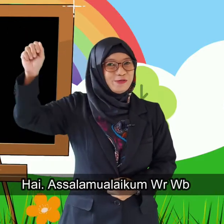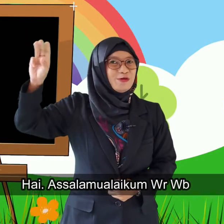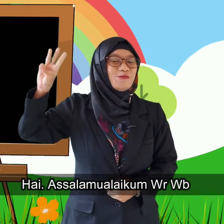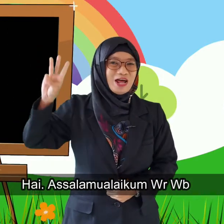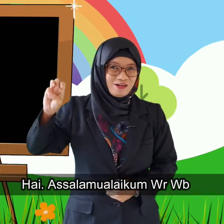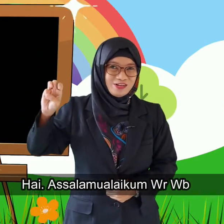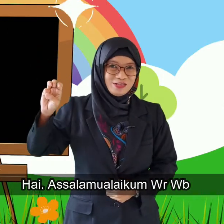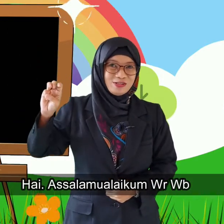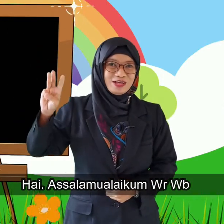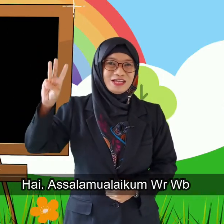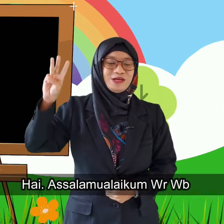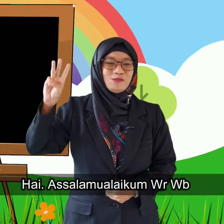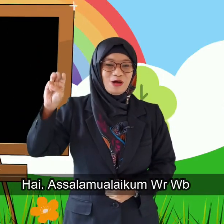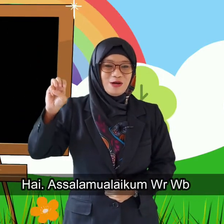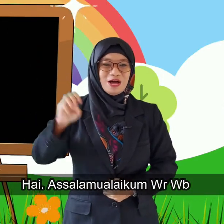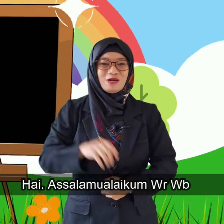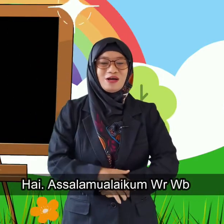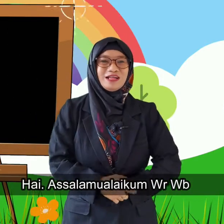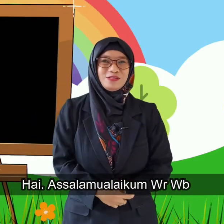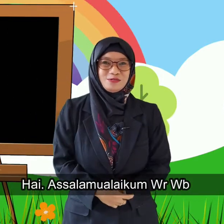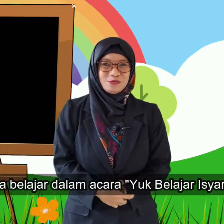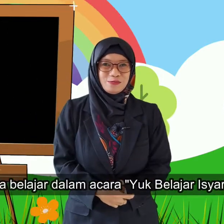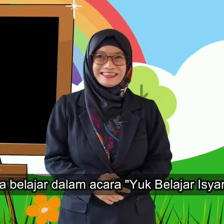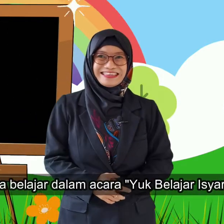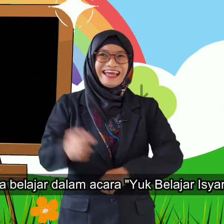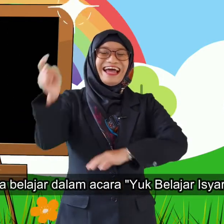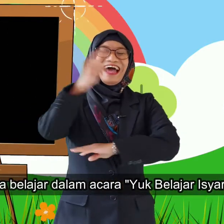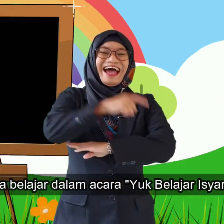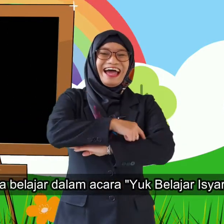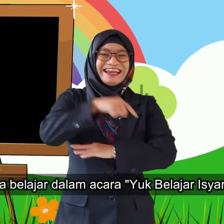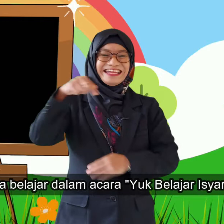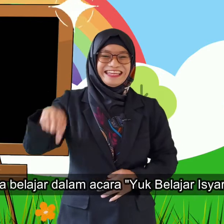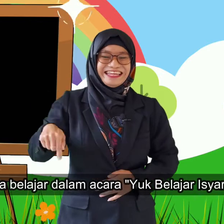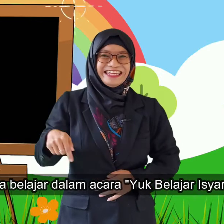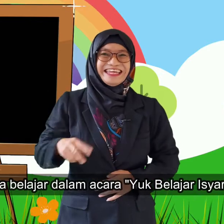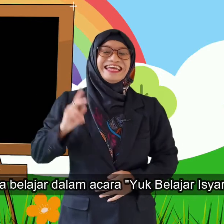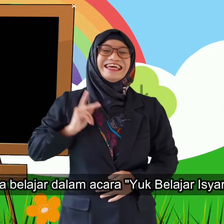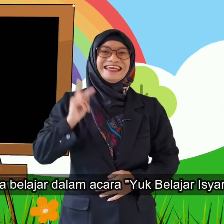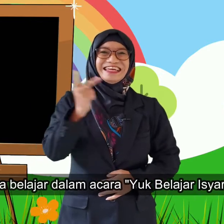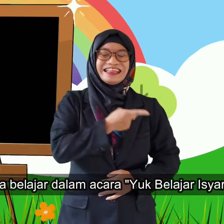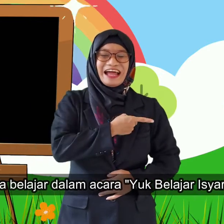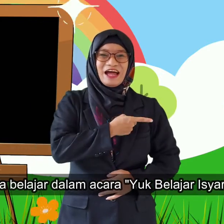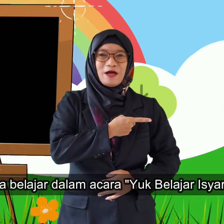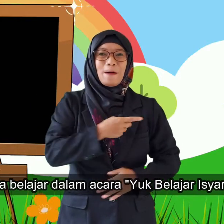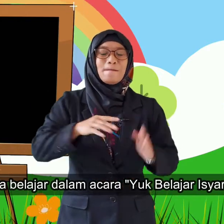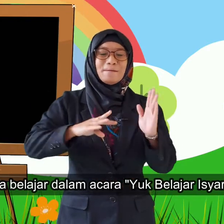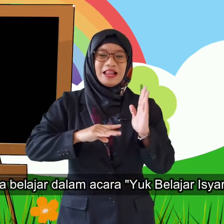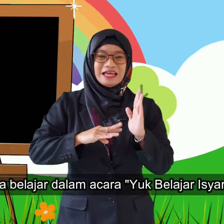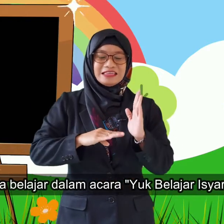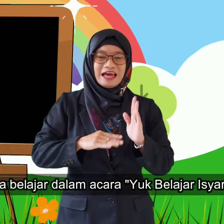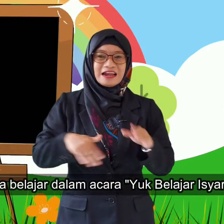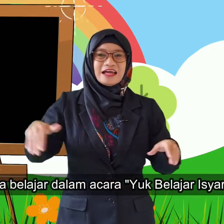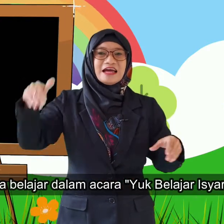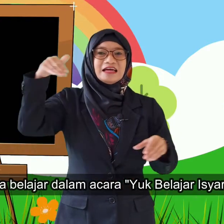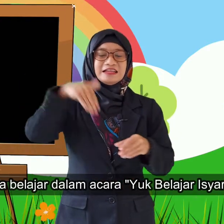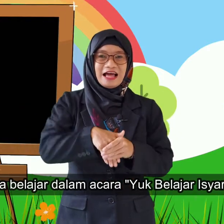assalamualaikum warahmatullahi wabarakatuh. Hari ini kita belajar